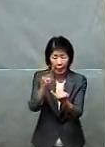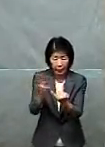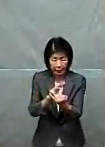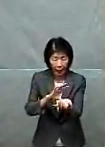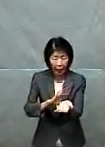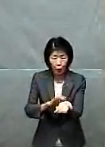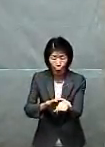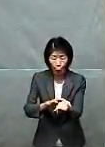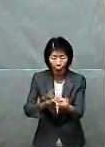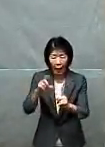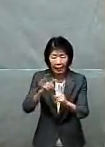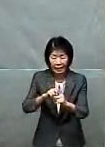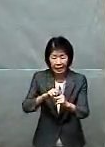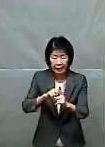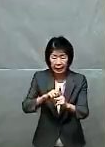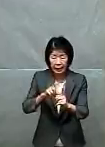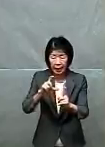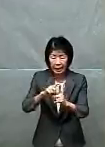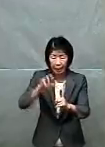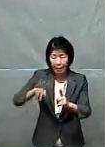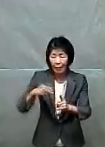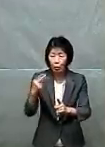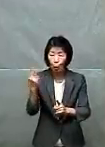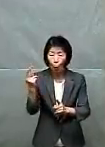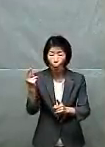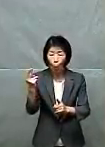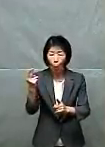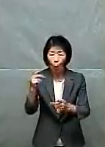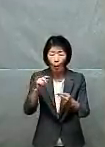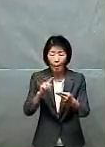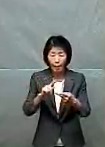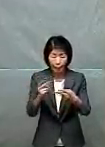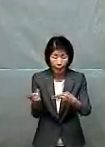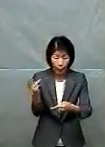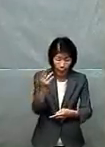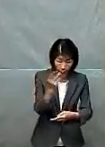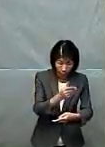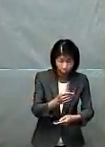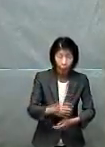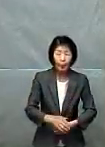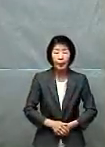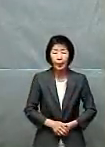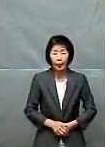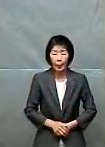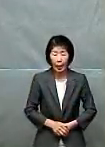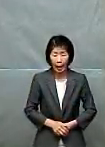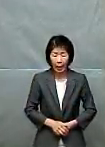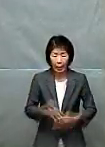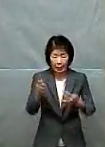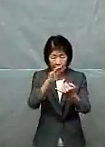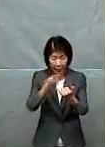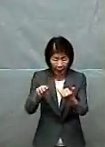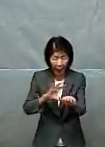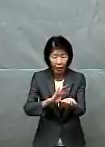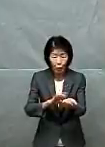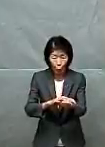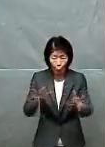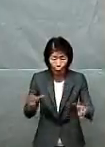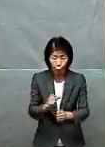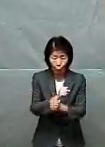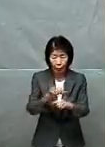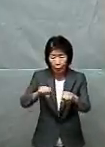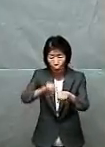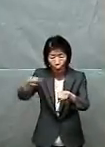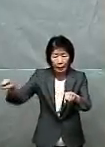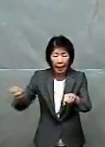医療チーム DMAT、 いわゆる DMAT ですね、それから続いて災害医療統括コーディネー